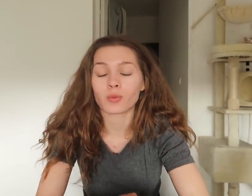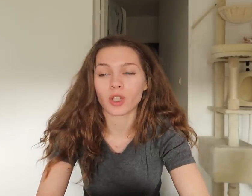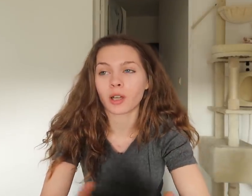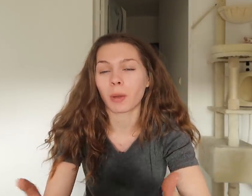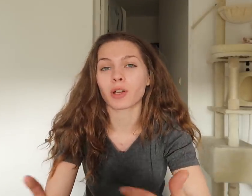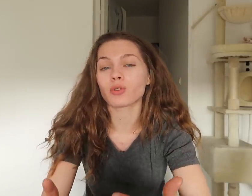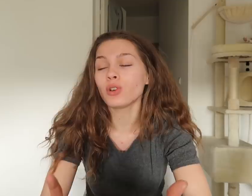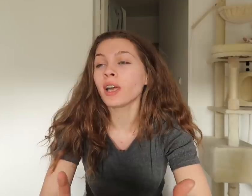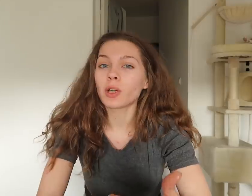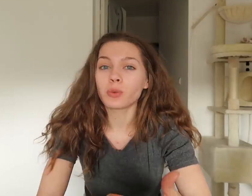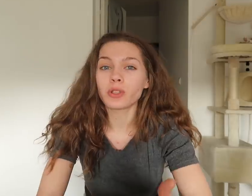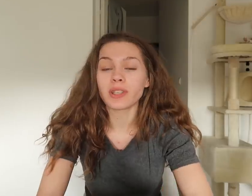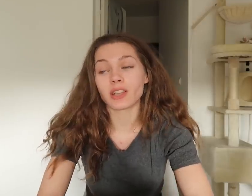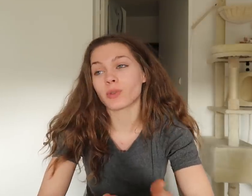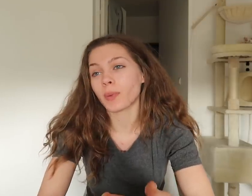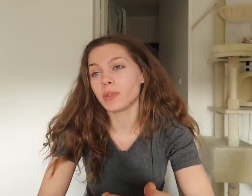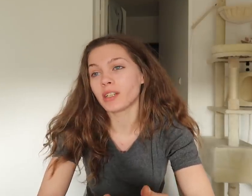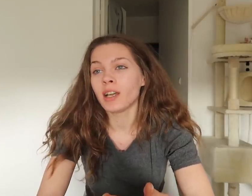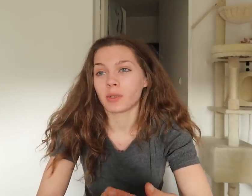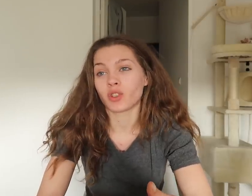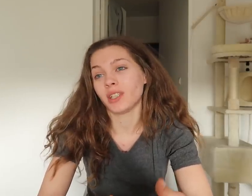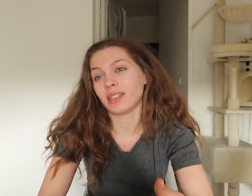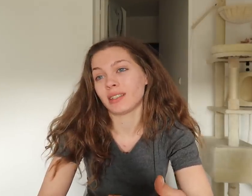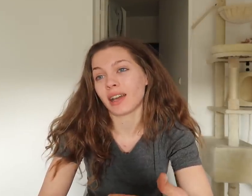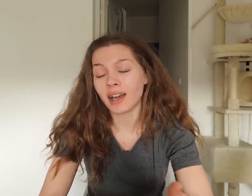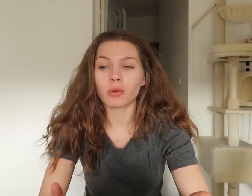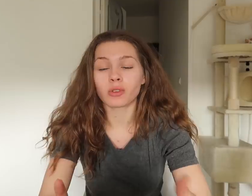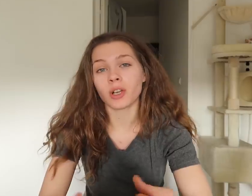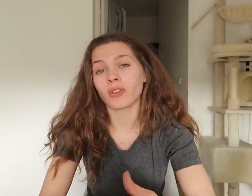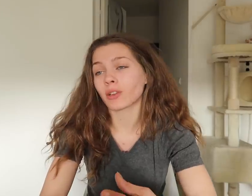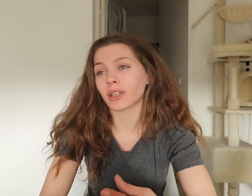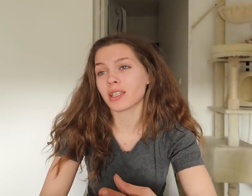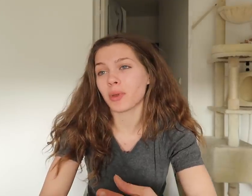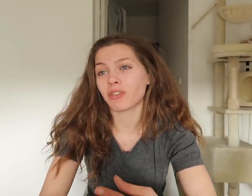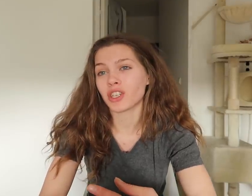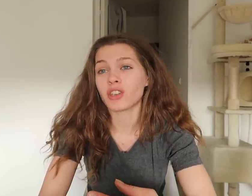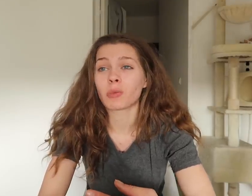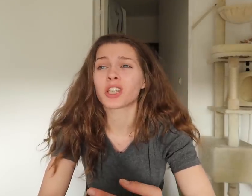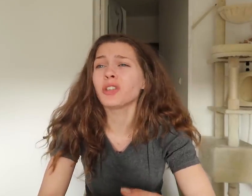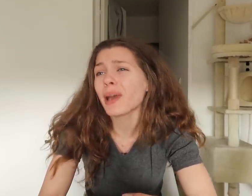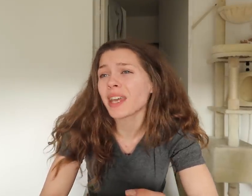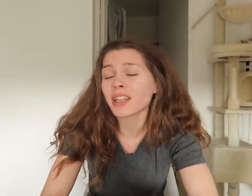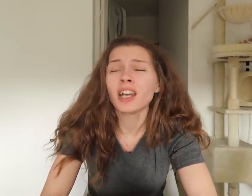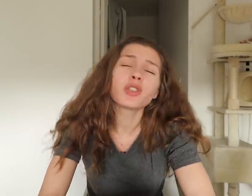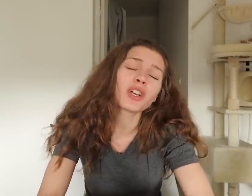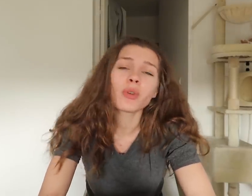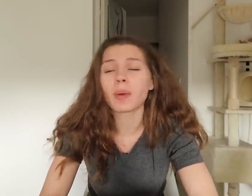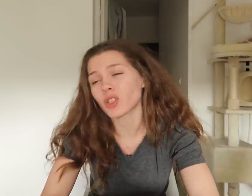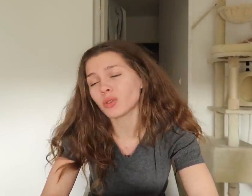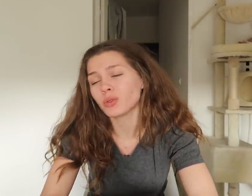mange un repas par jour, mais en plus de ça je mange pas bien parce que j'ai des TCA. Donc soit je vais être en crise d'hyperphagie et je vais manger que de la merde, soit je vais pas manger du tout,